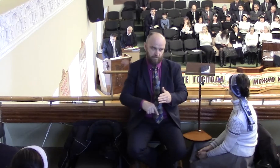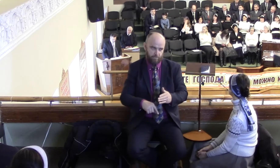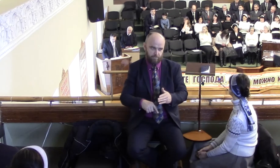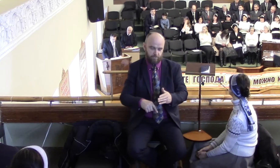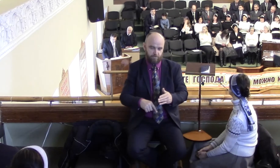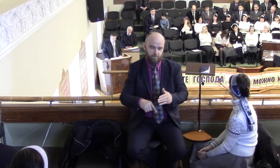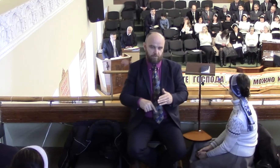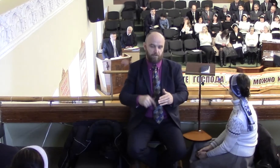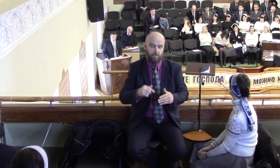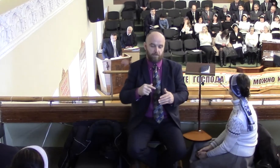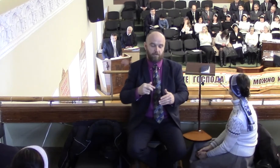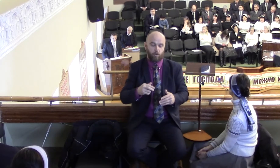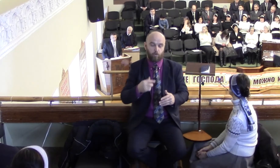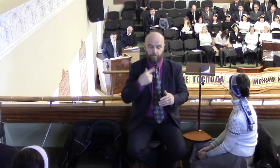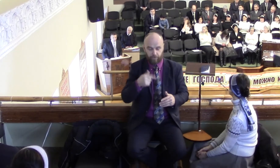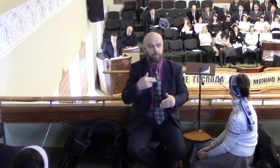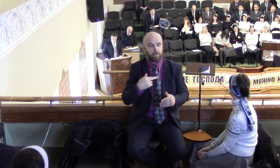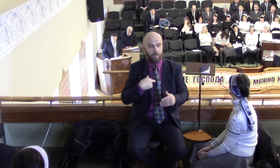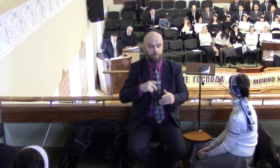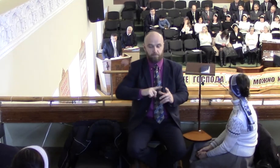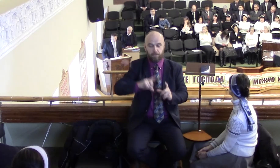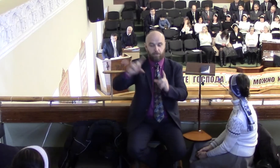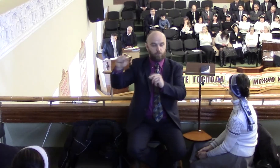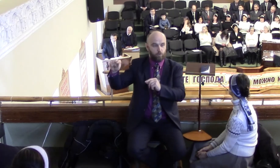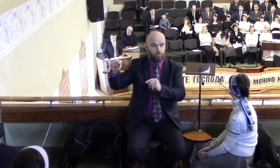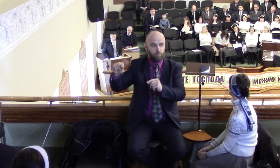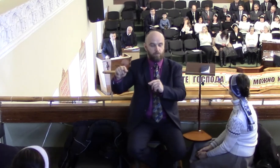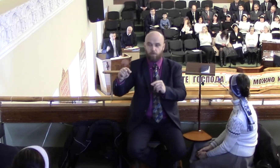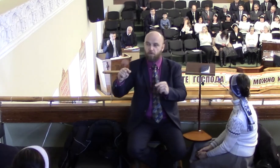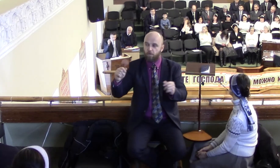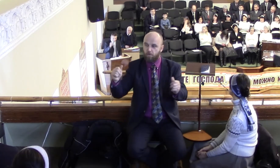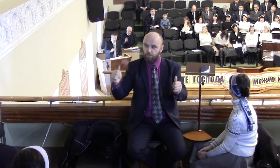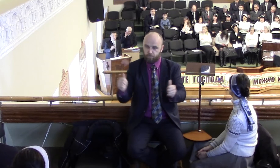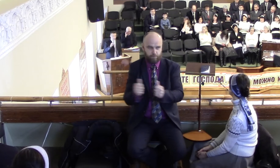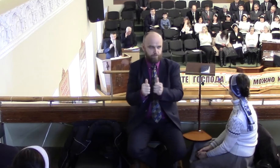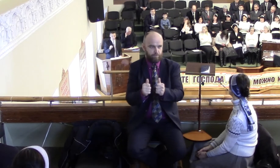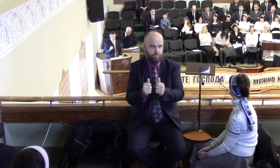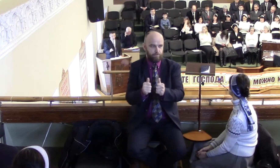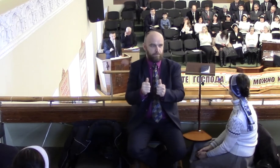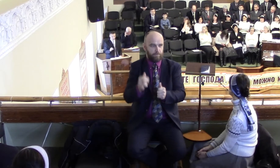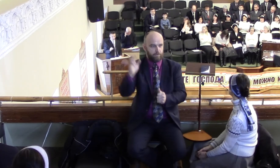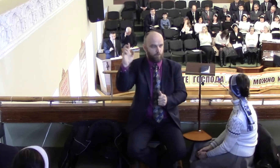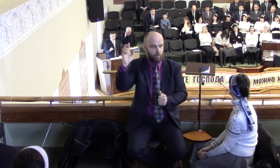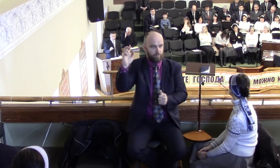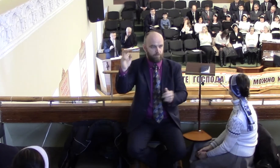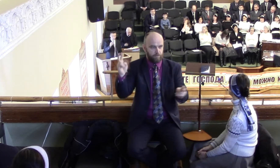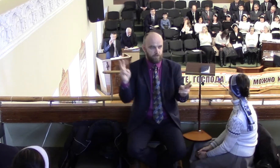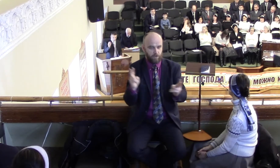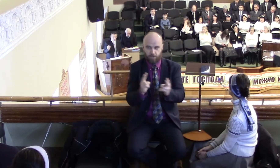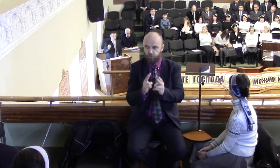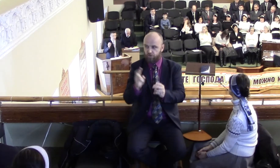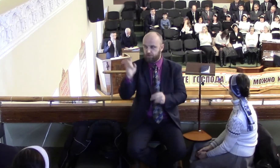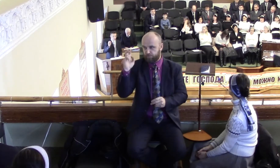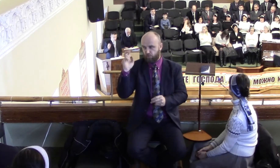адрес. Я уйду в присутствие Божие». Вот что значит «живее, чем сейчас». Это быть